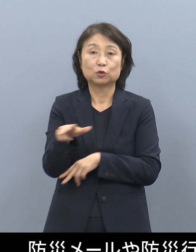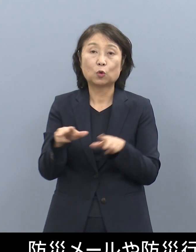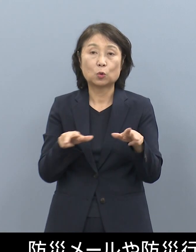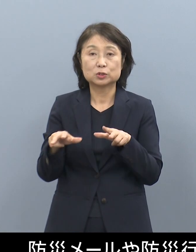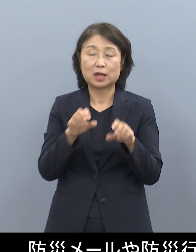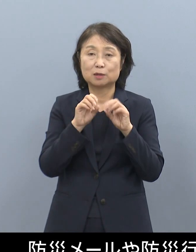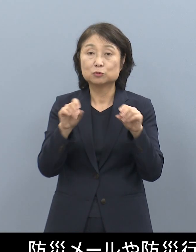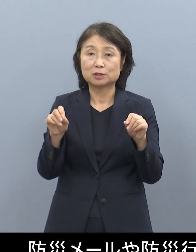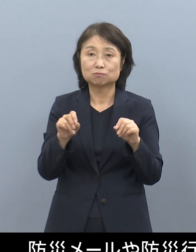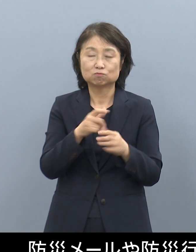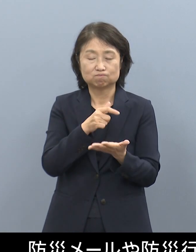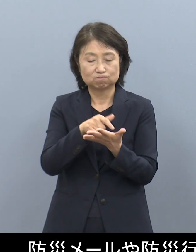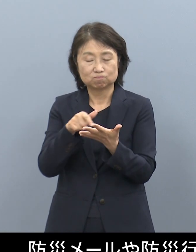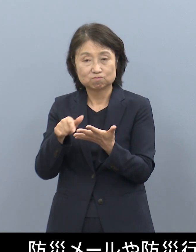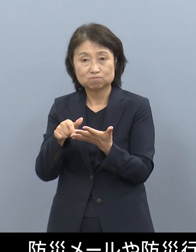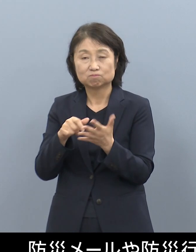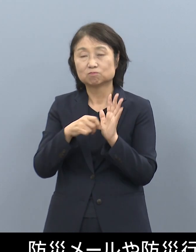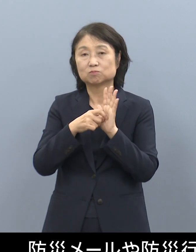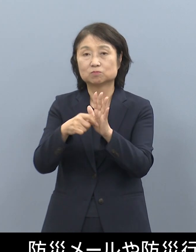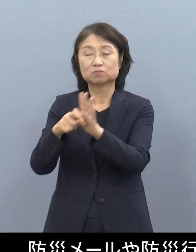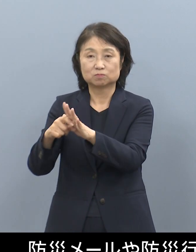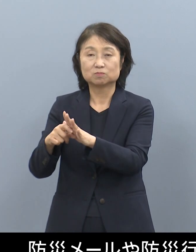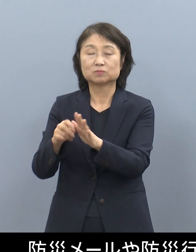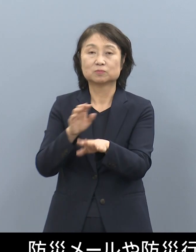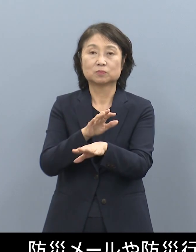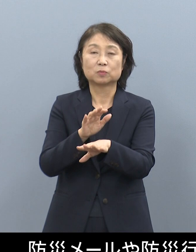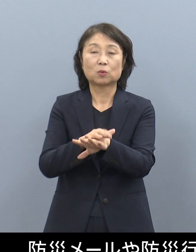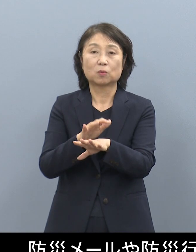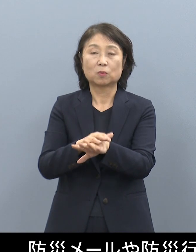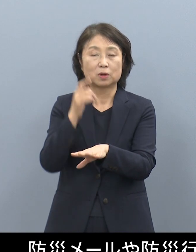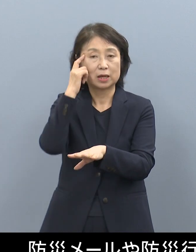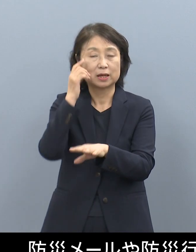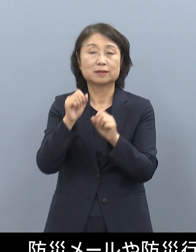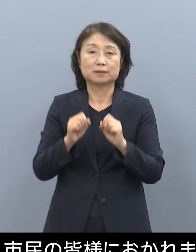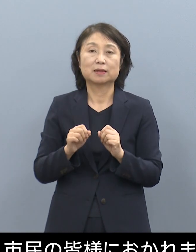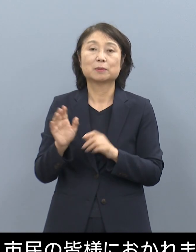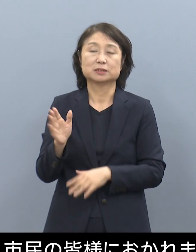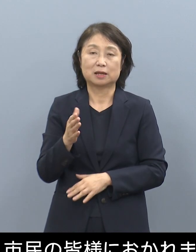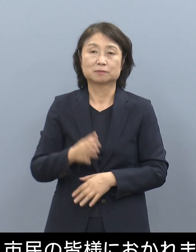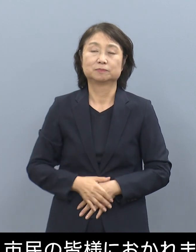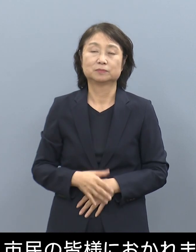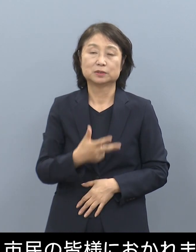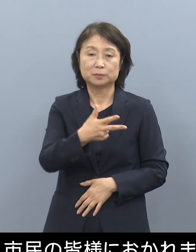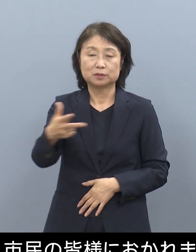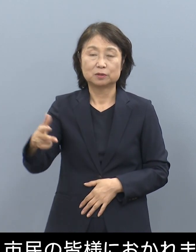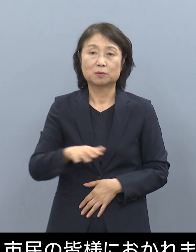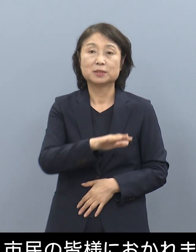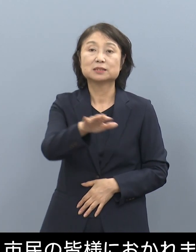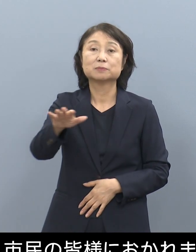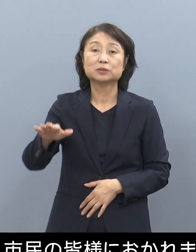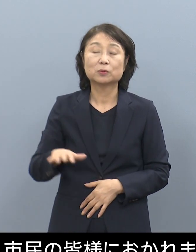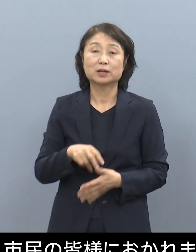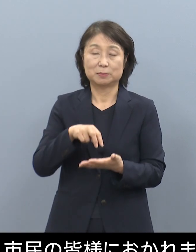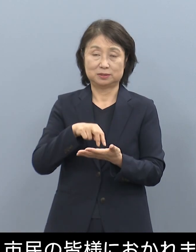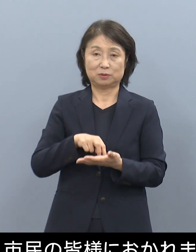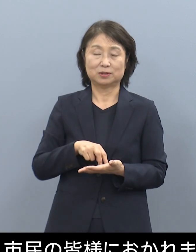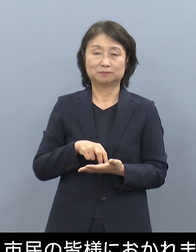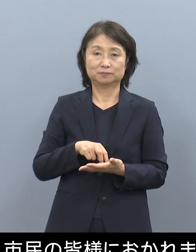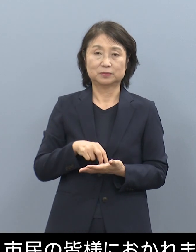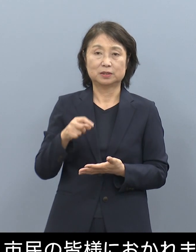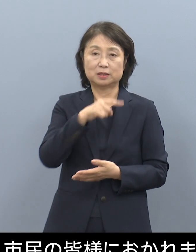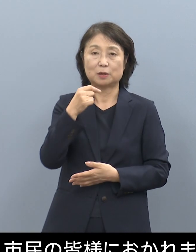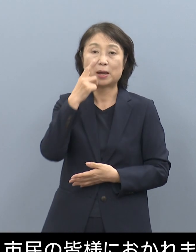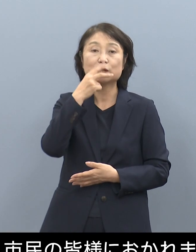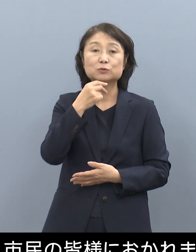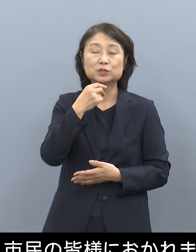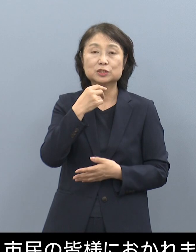複数の手段を用いて伝達することといたしておりますが、市民の皆様におかれましては、山口